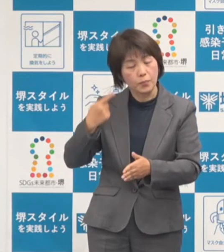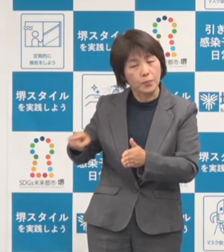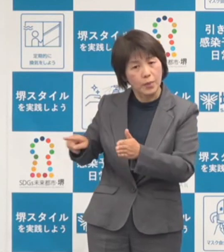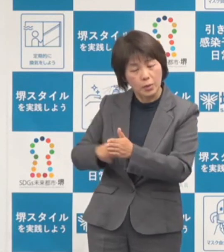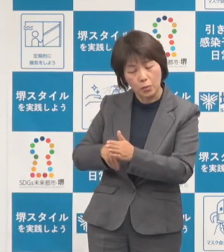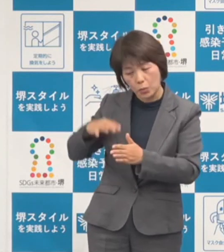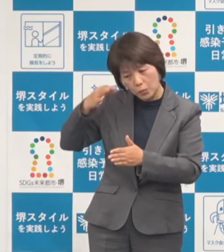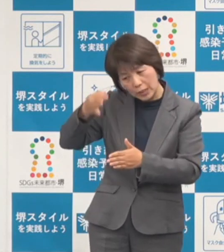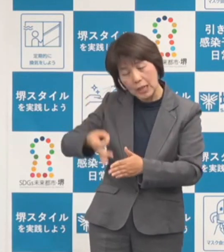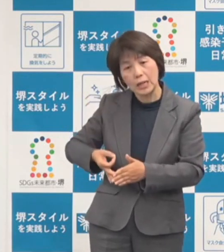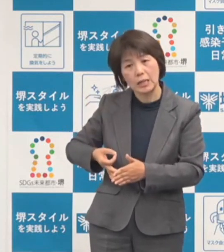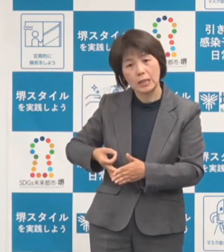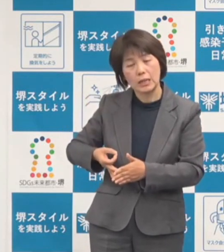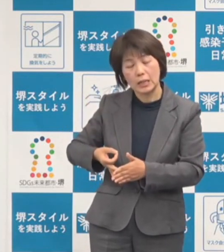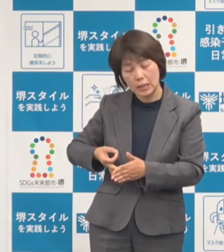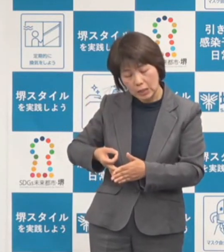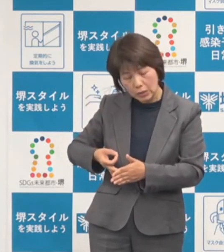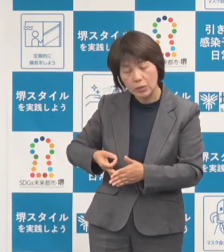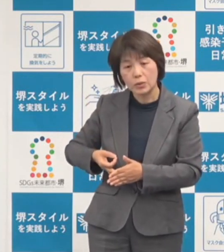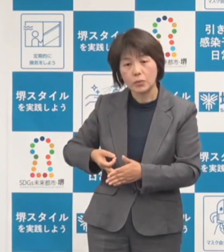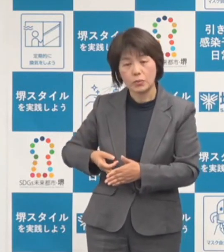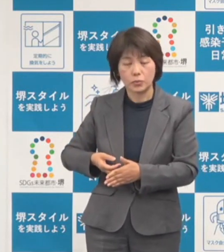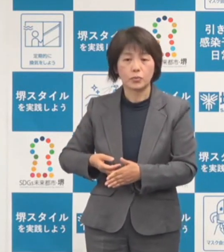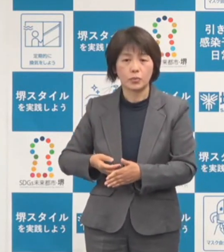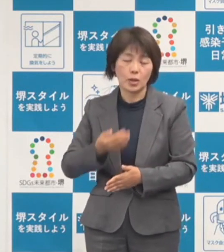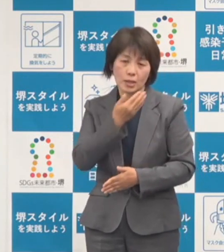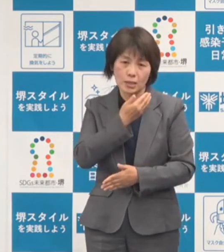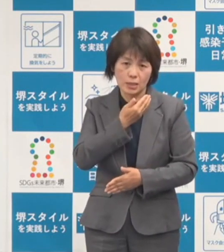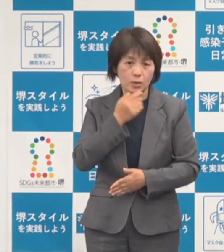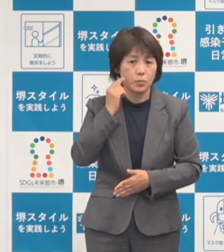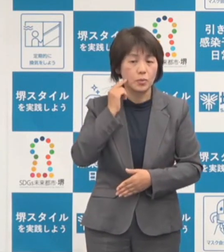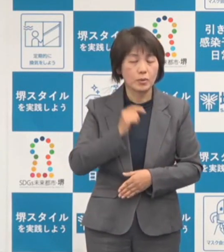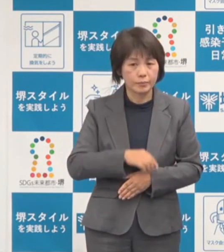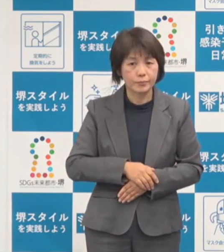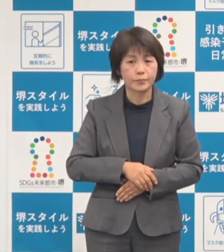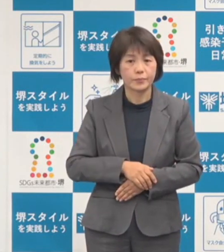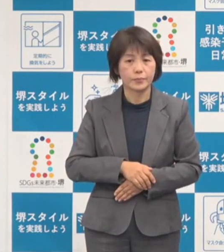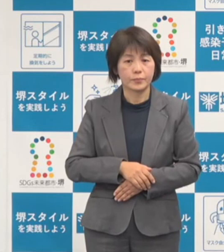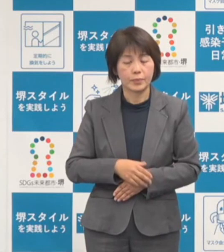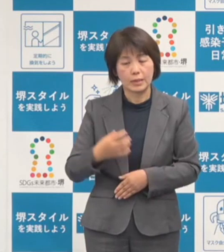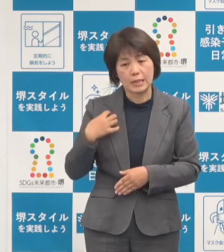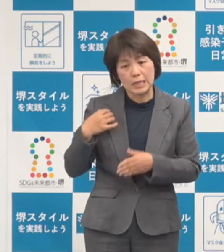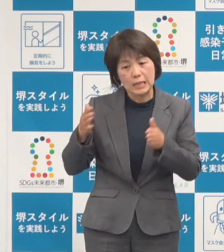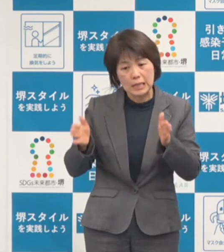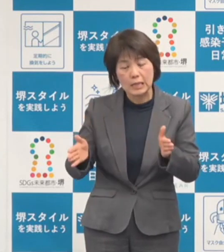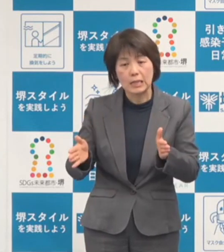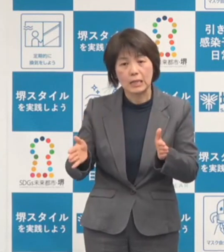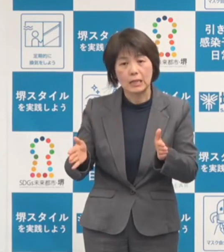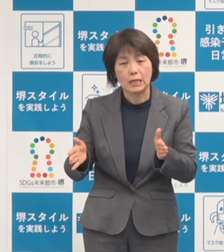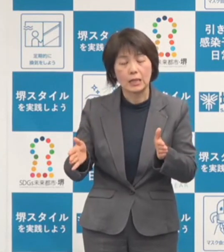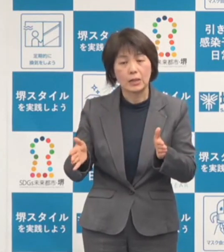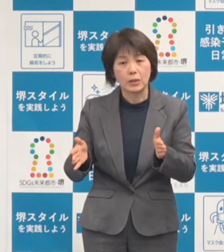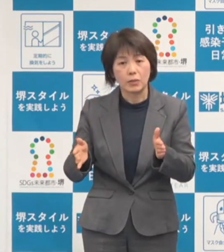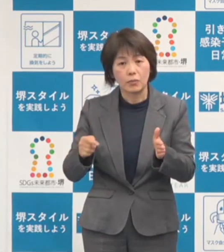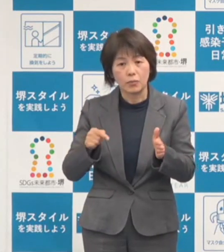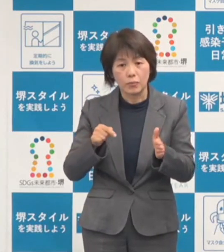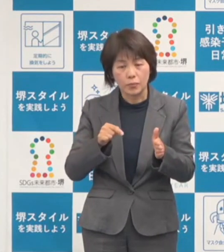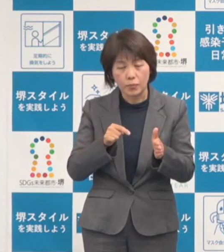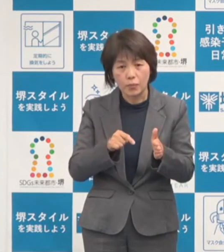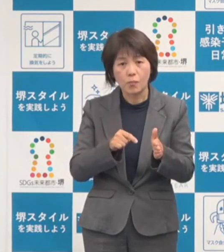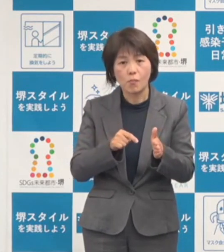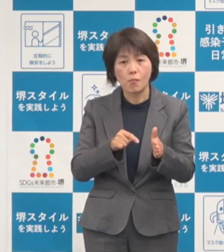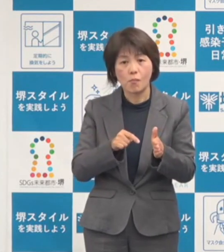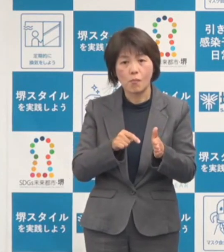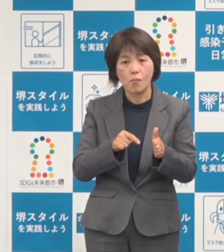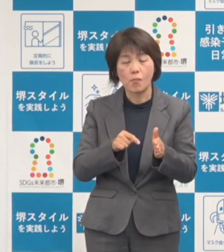をすることが大事だと思っていますので、その任期というものをやはり